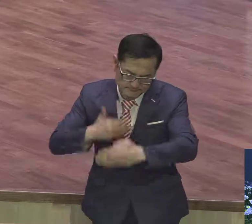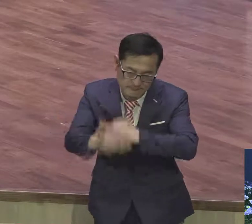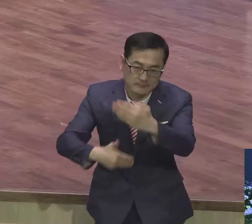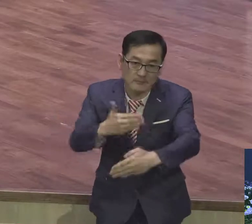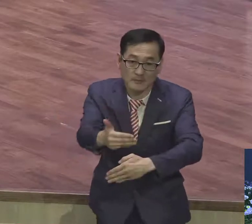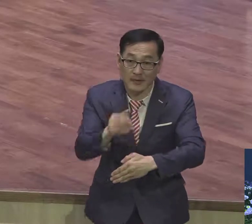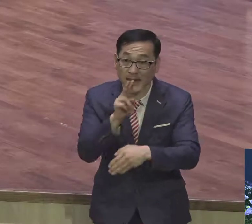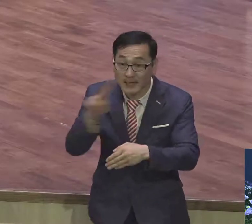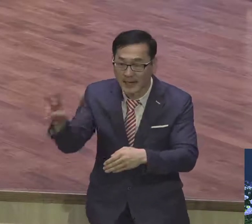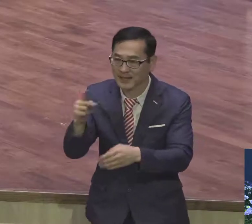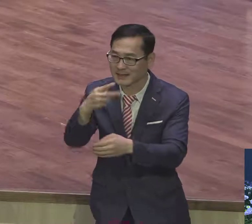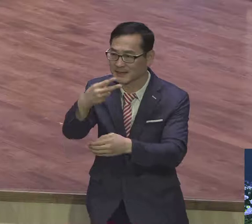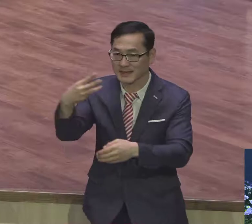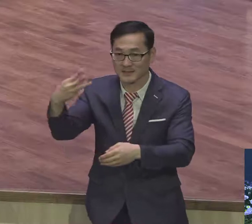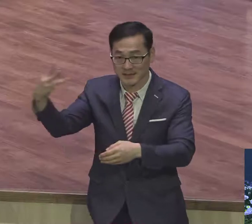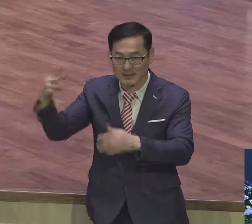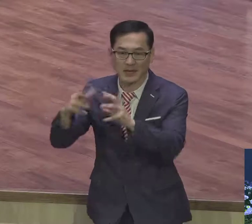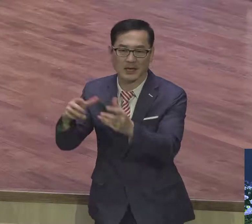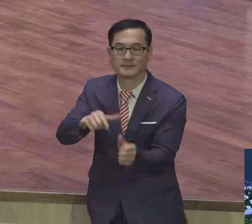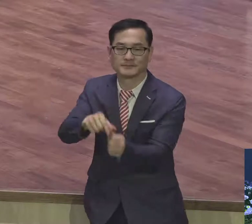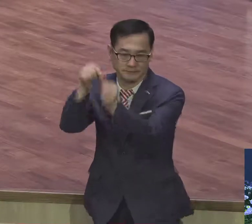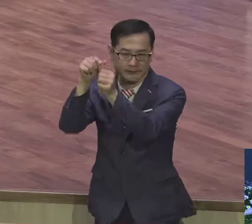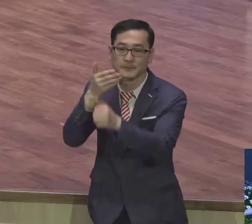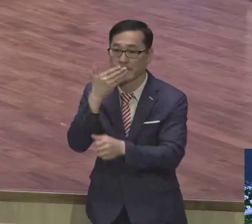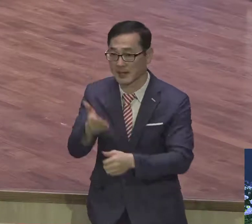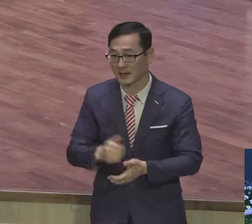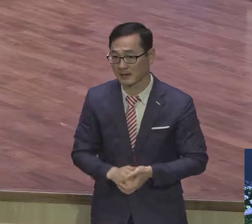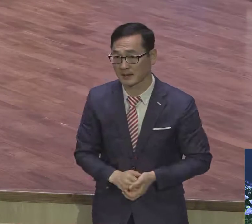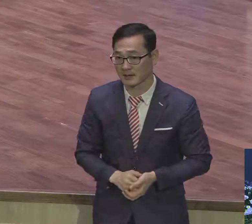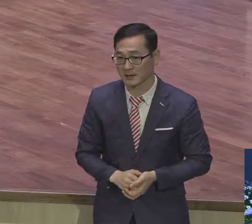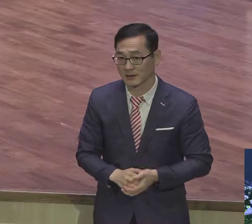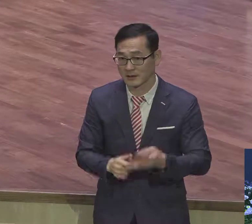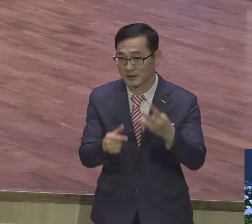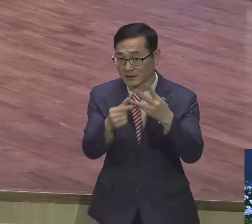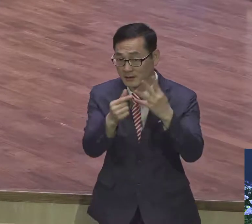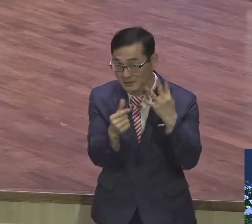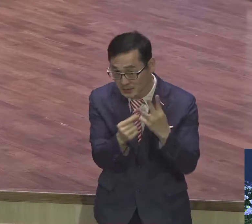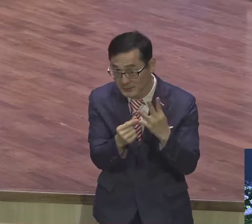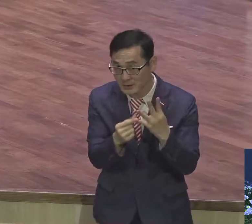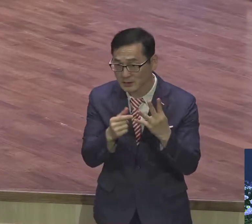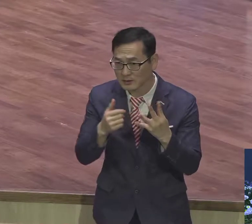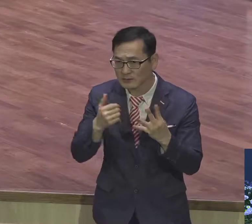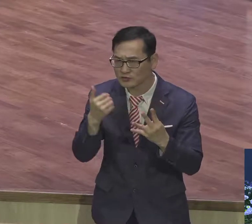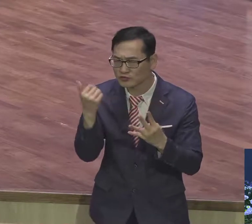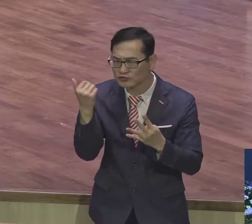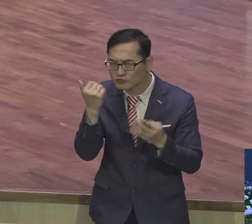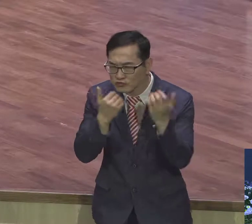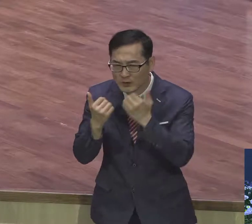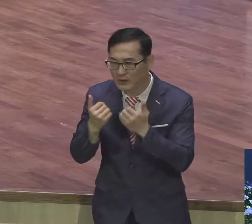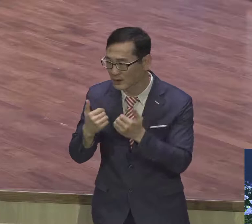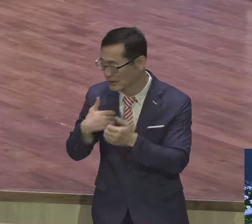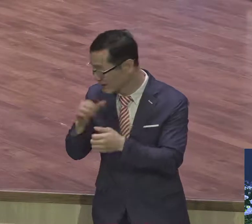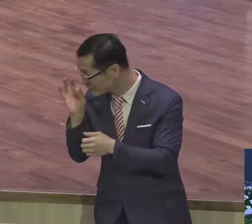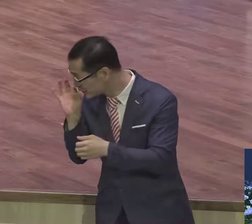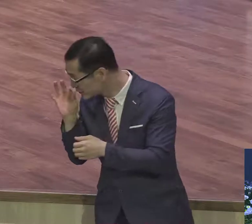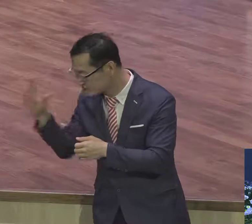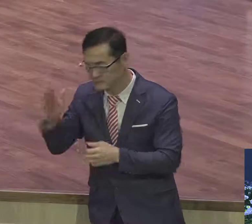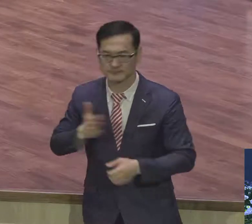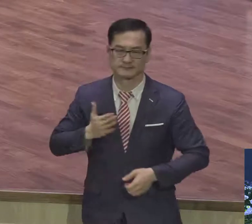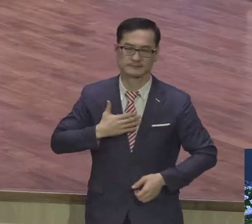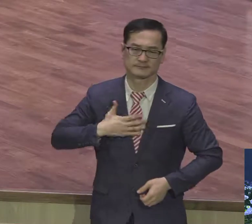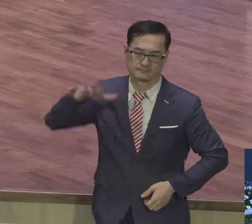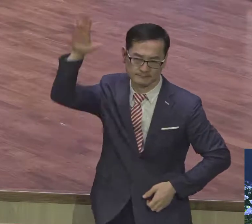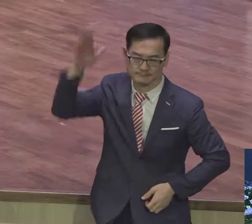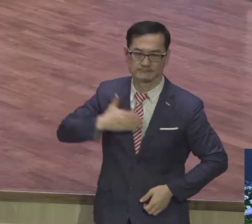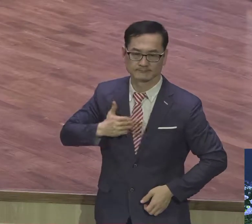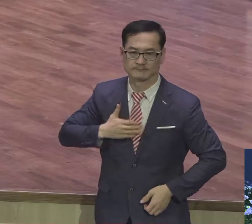2, 3, 7 치유할 수가 있다. 노바디. 어느 누구도 할 수 없는 현장에 내가 가서 내가